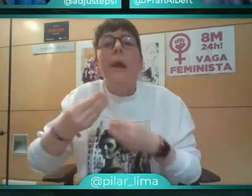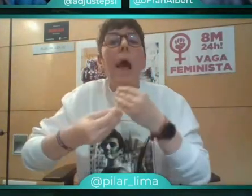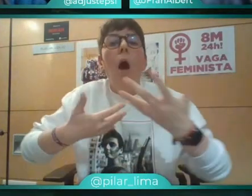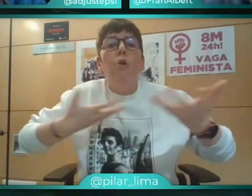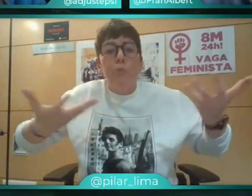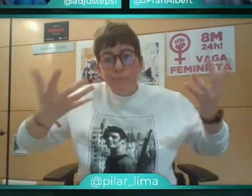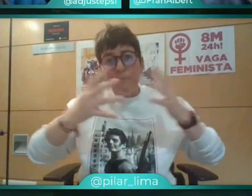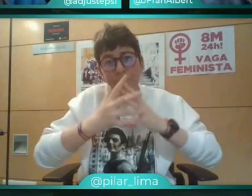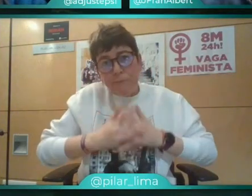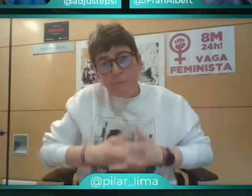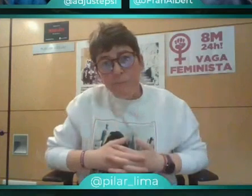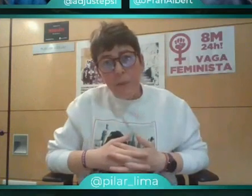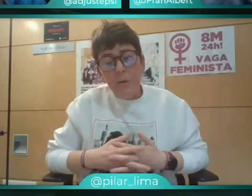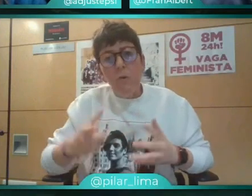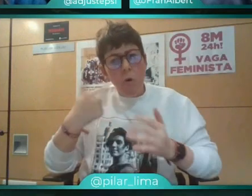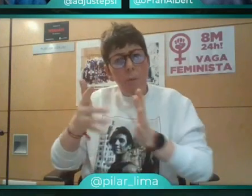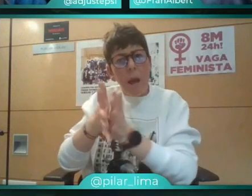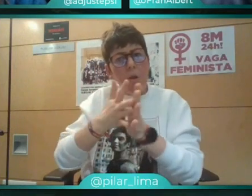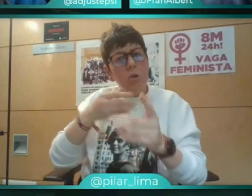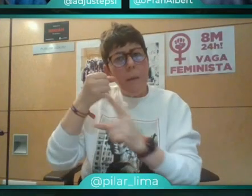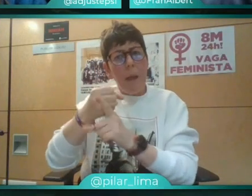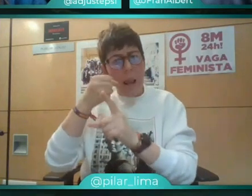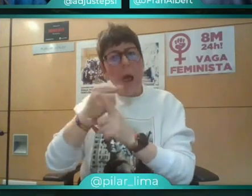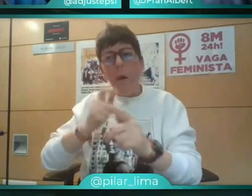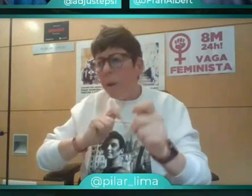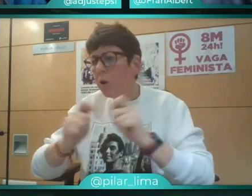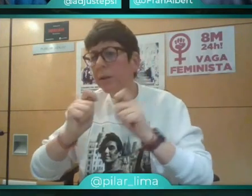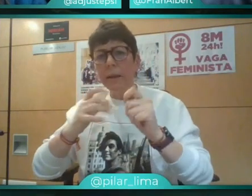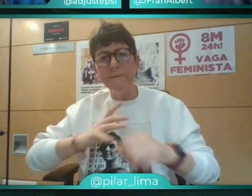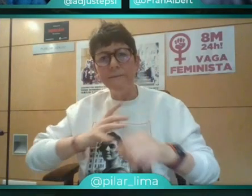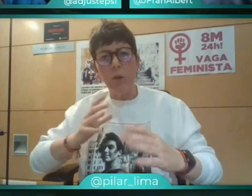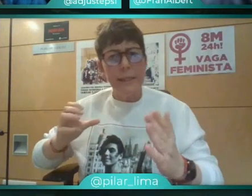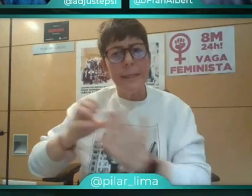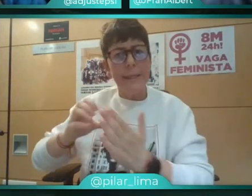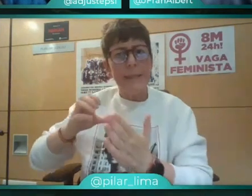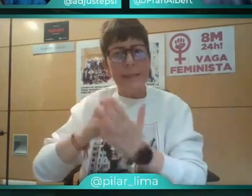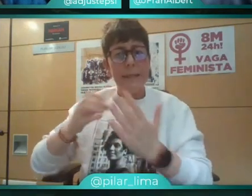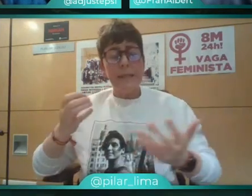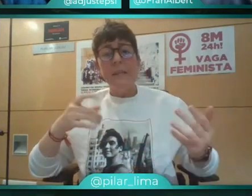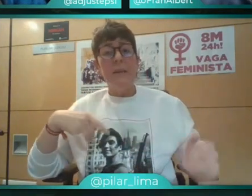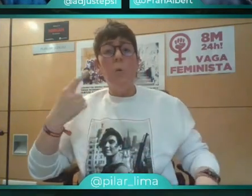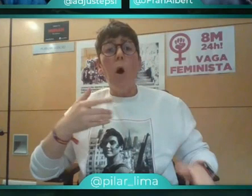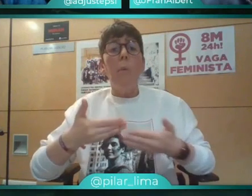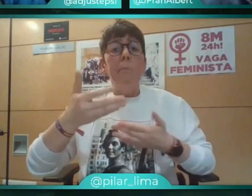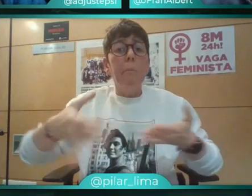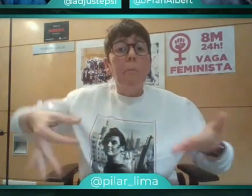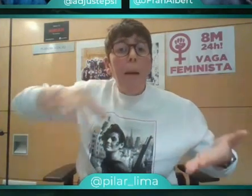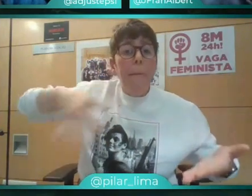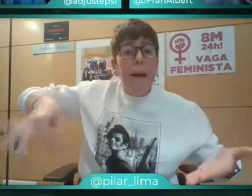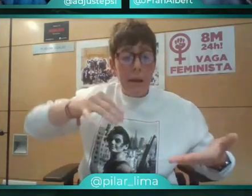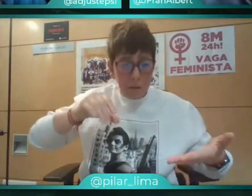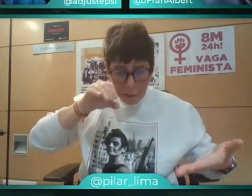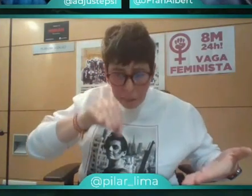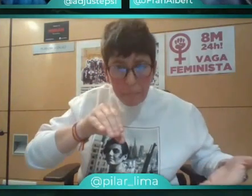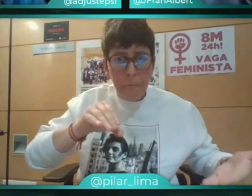consumo de los fármacos pero nos dicen no no ideansolíticos nos dicen no hacéis nada pero claro tenemos que pedir a los